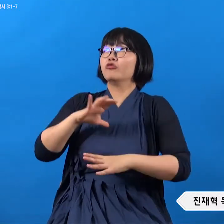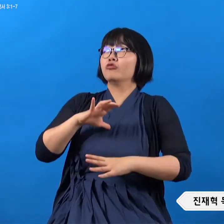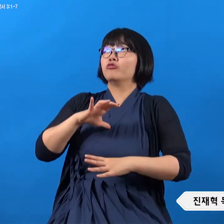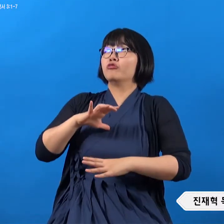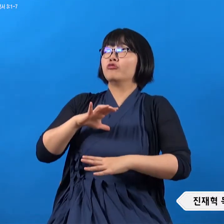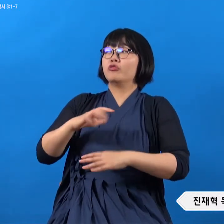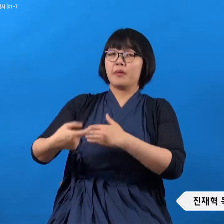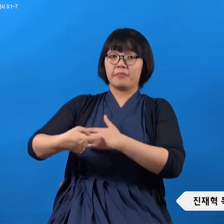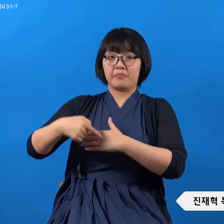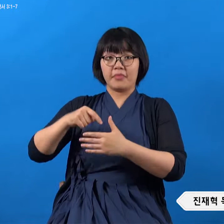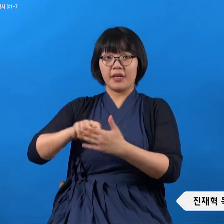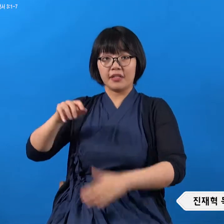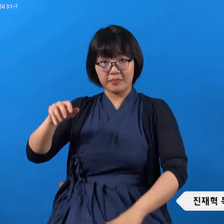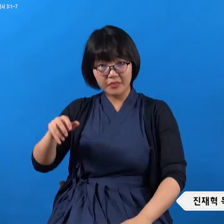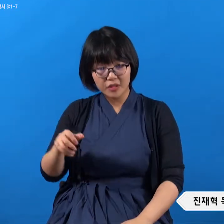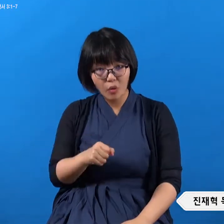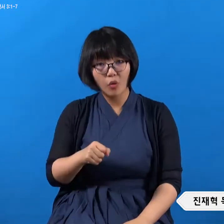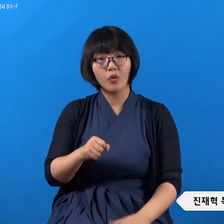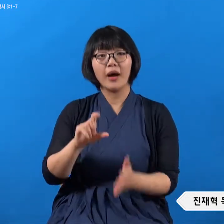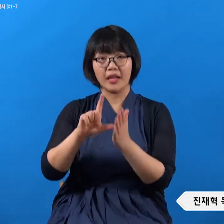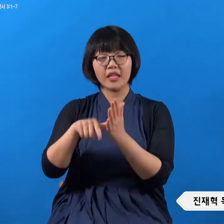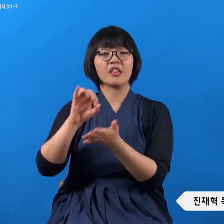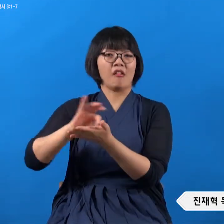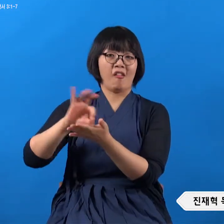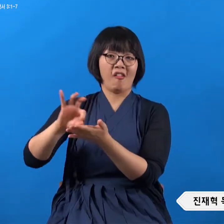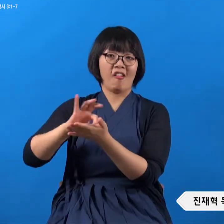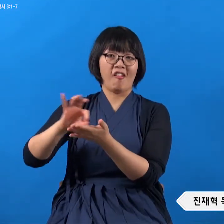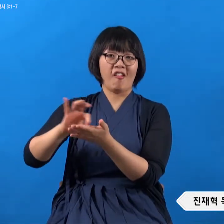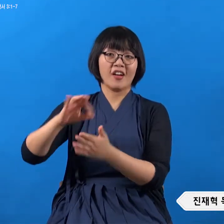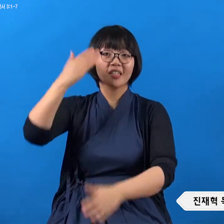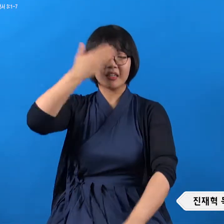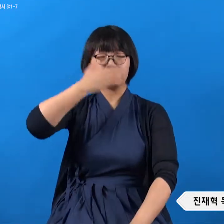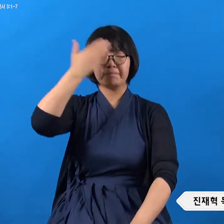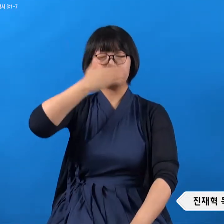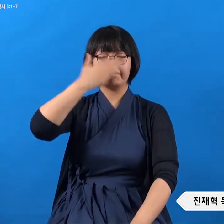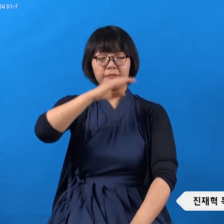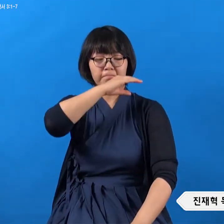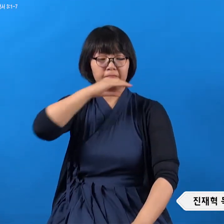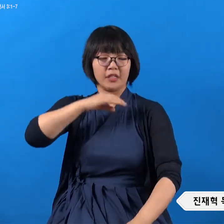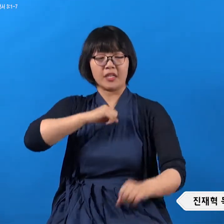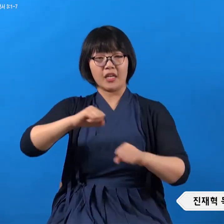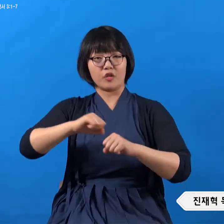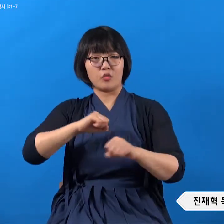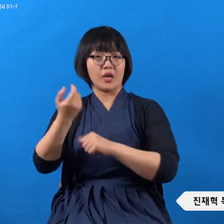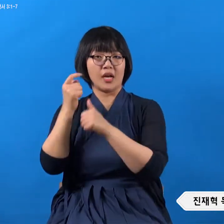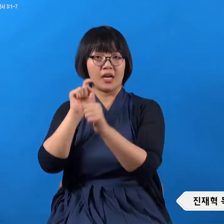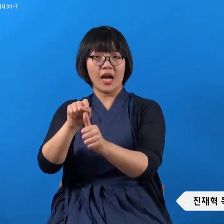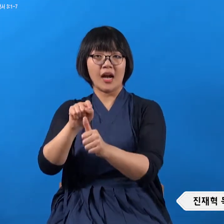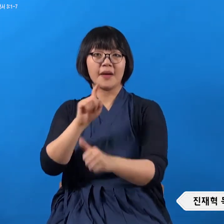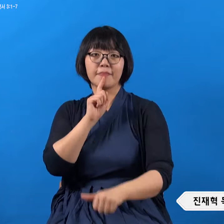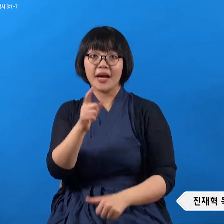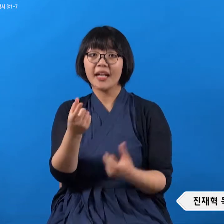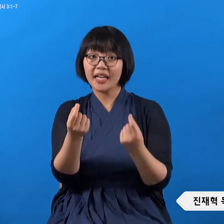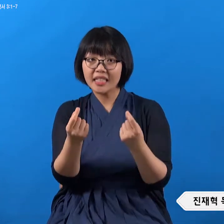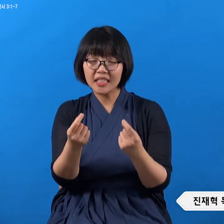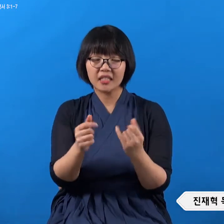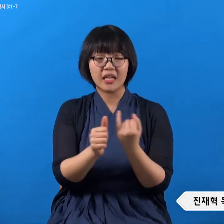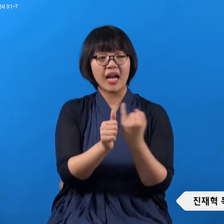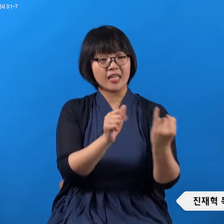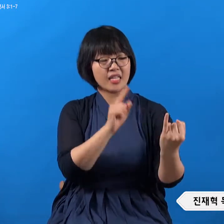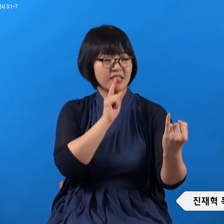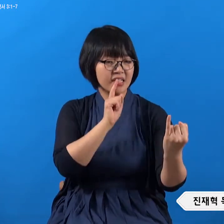두려워함으로 그 삶 속에 나타나는 정결한 행실을 남편이